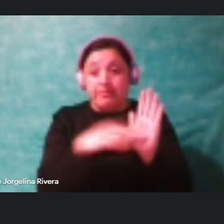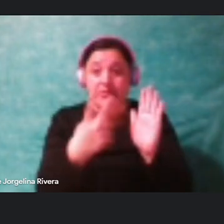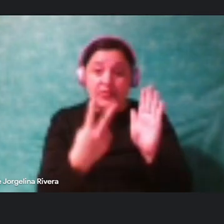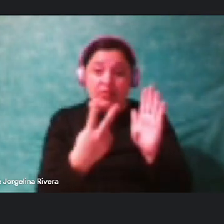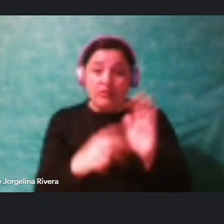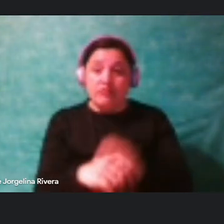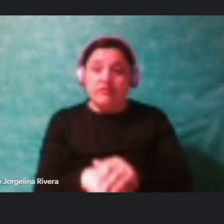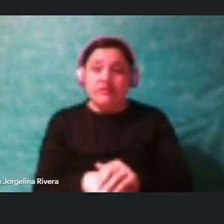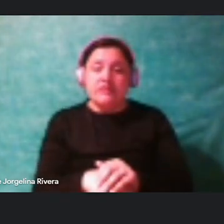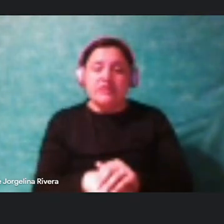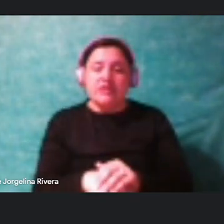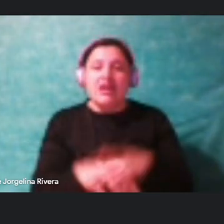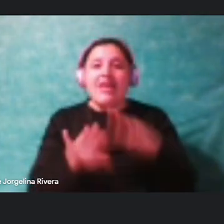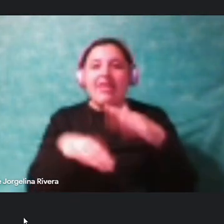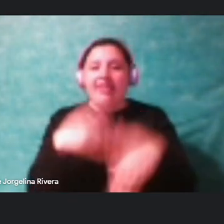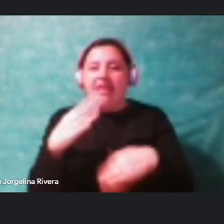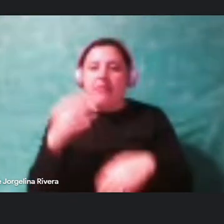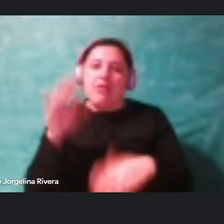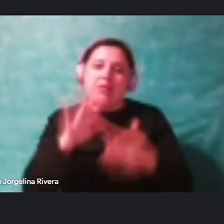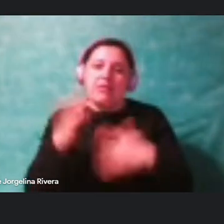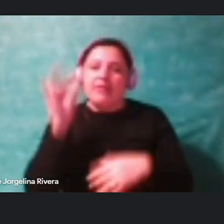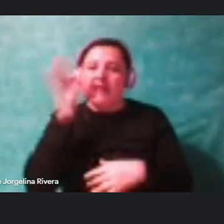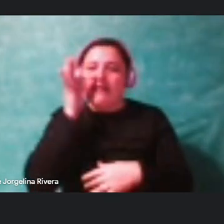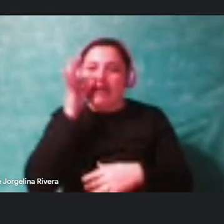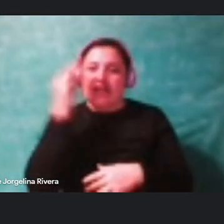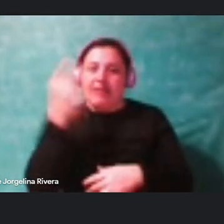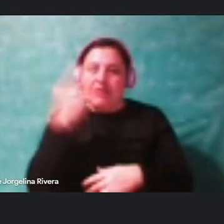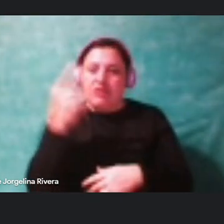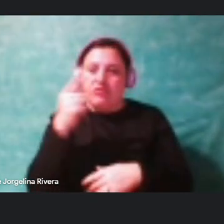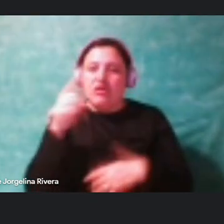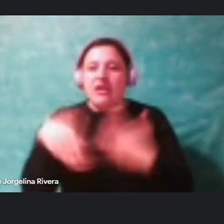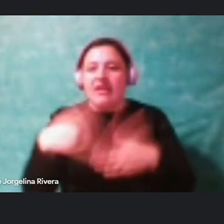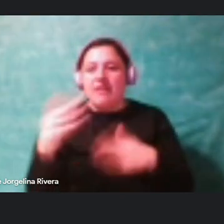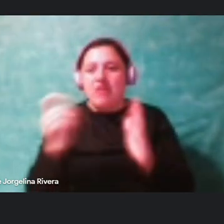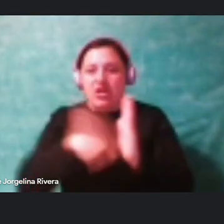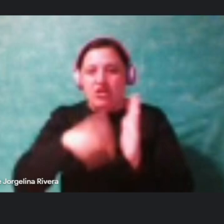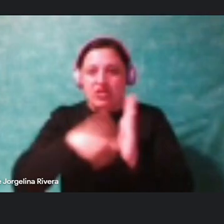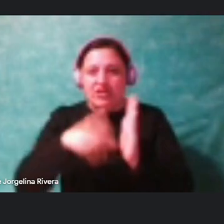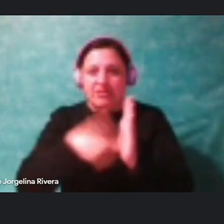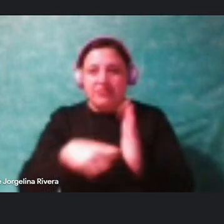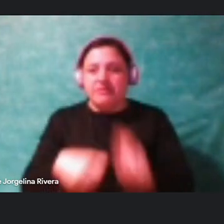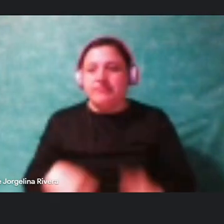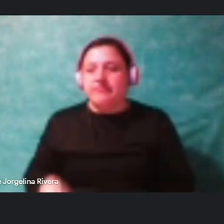Y luego nos vemos dentro de 20 minutos y corregimos. Claro.